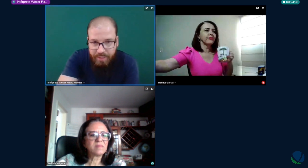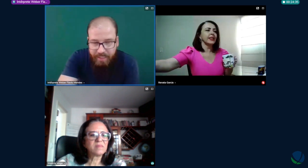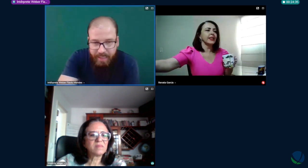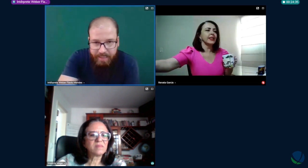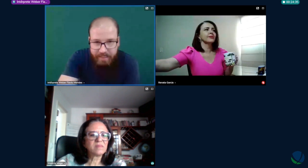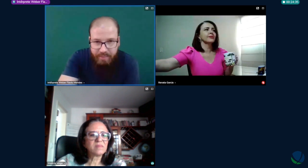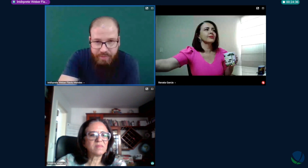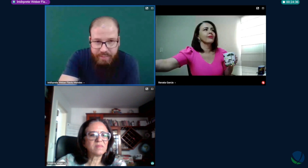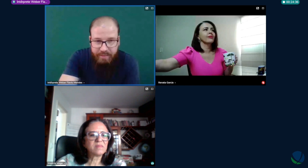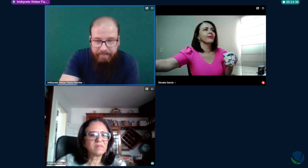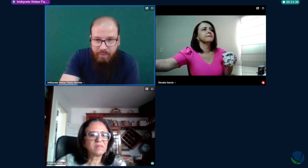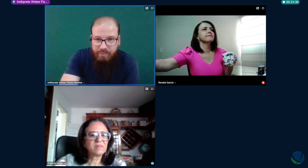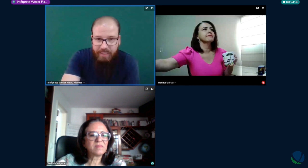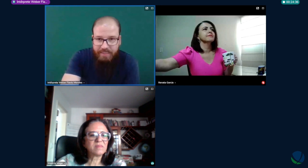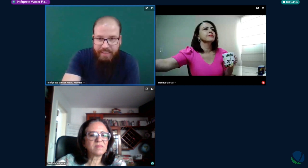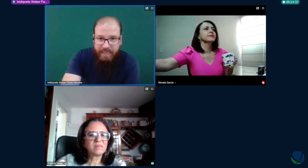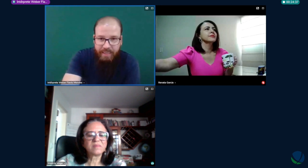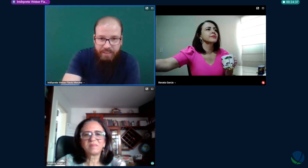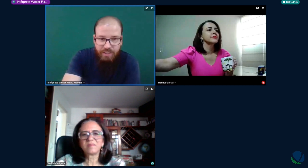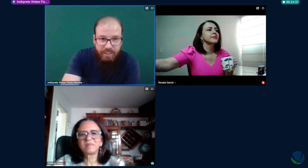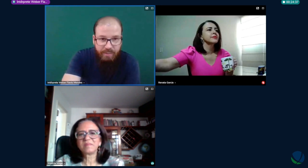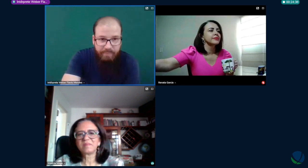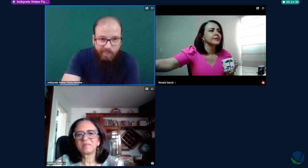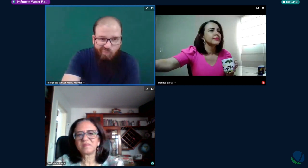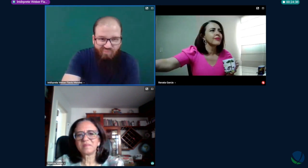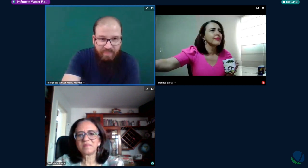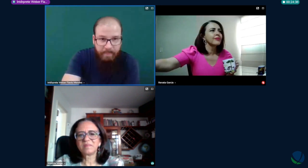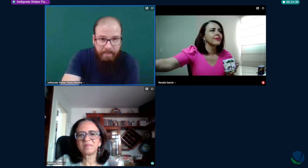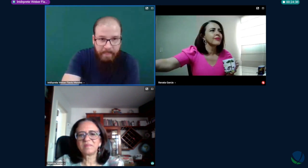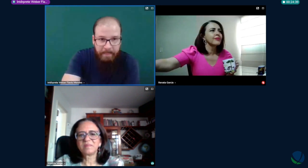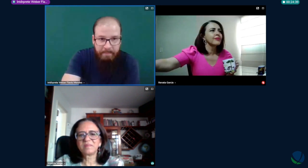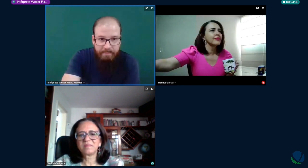Que parte que é essa que você está perguntando se quer que ela tire?